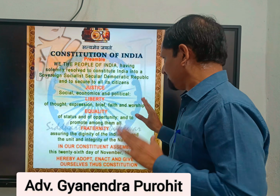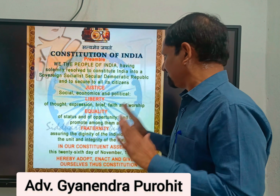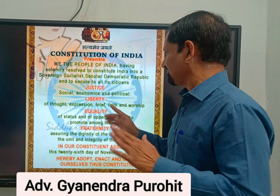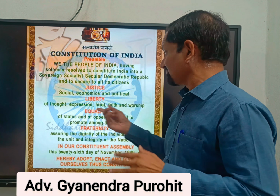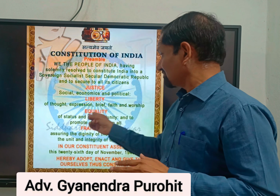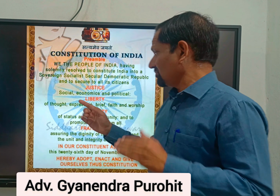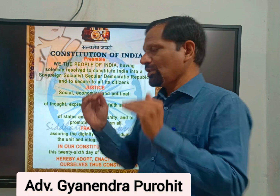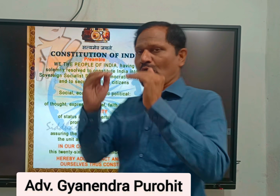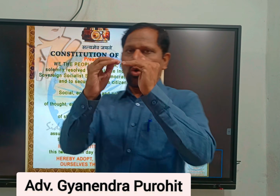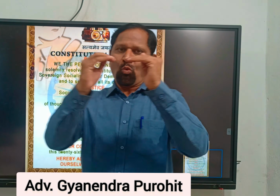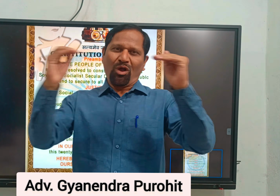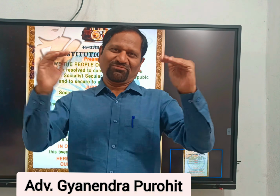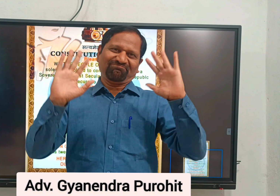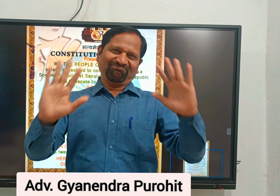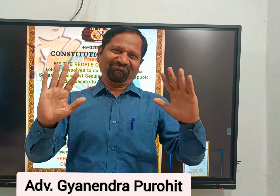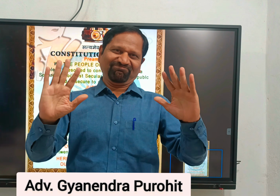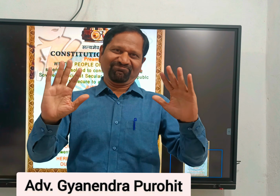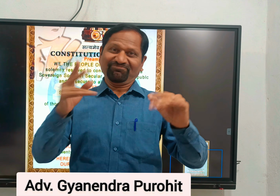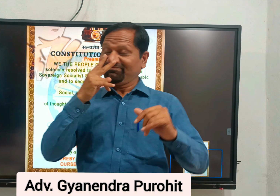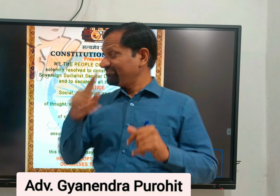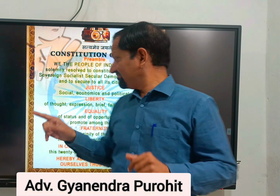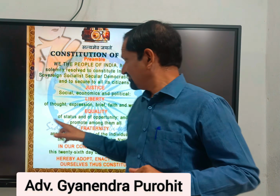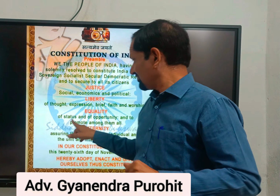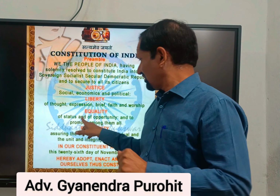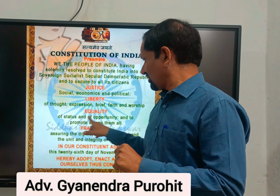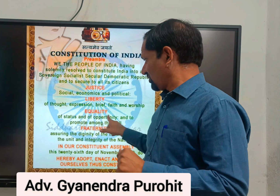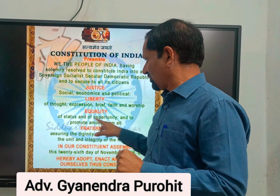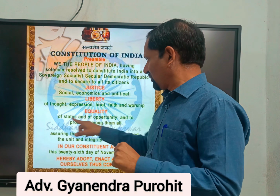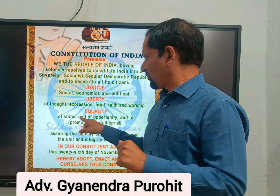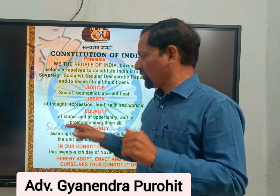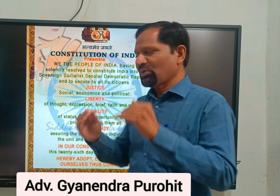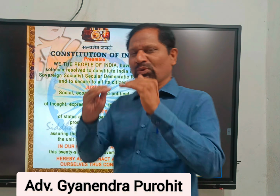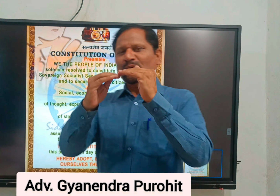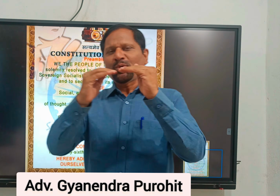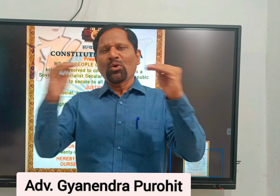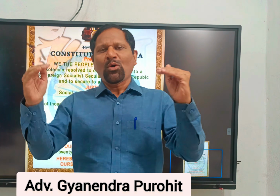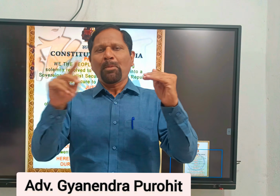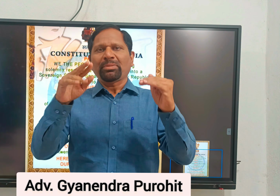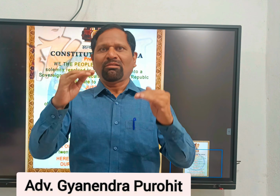इबादत कर सकते हैं। इसी तरह से आती है अगली बिंदु, समानता।